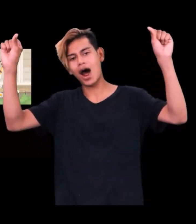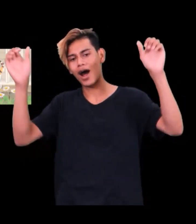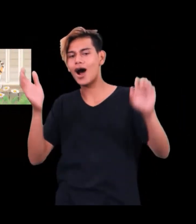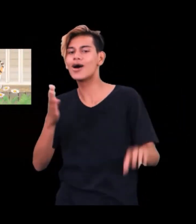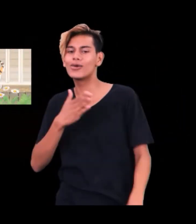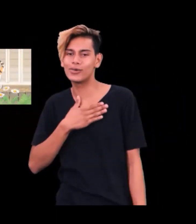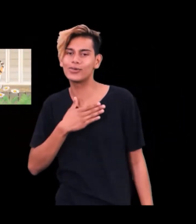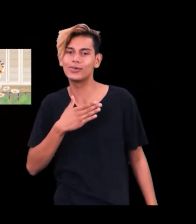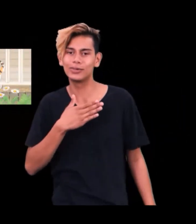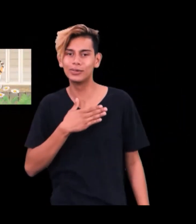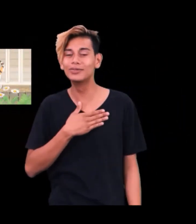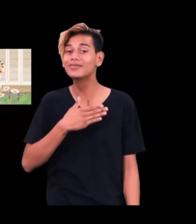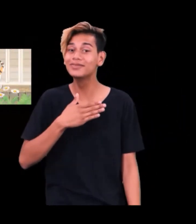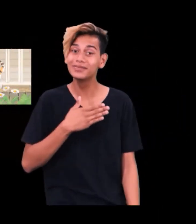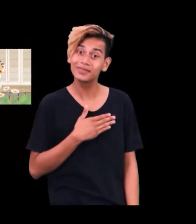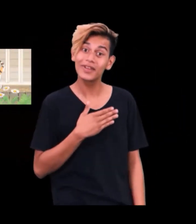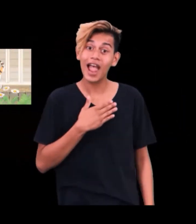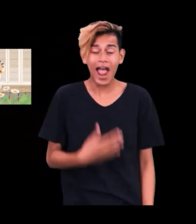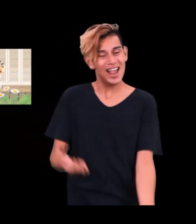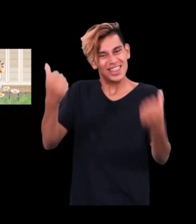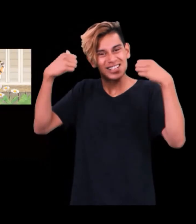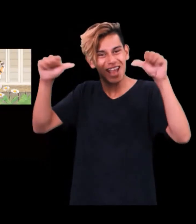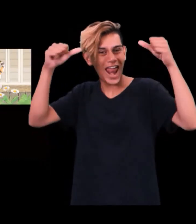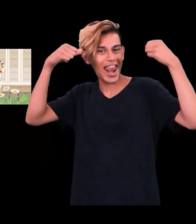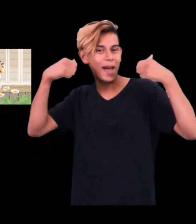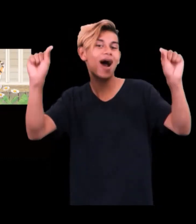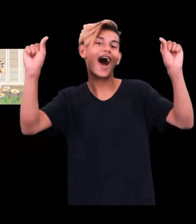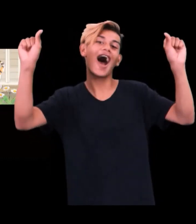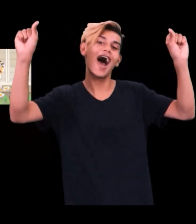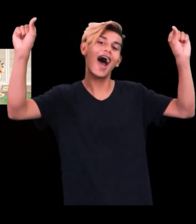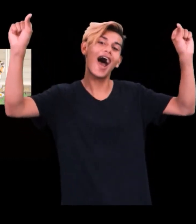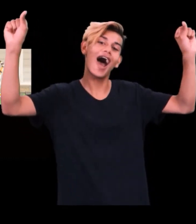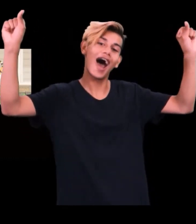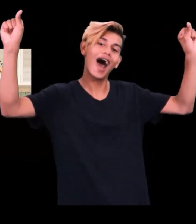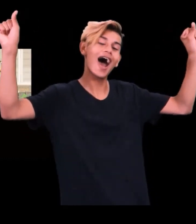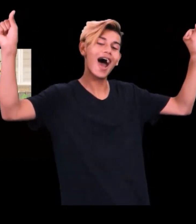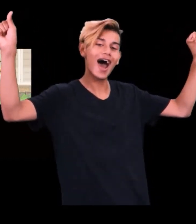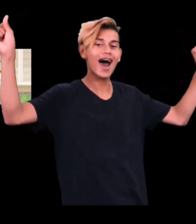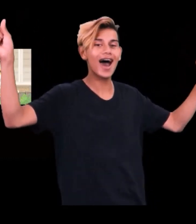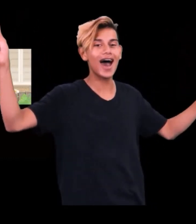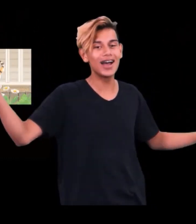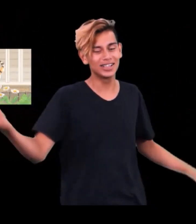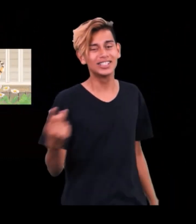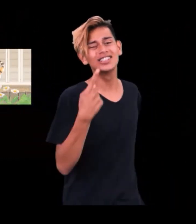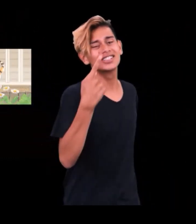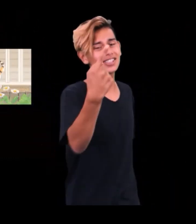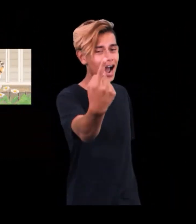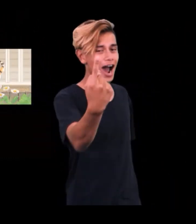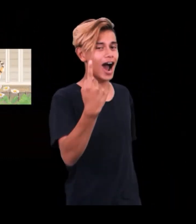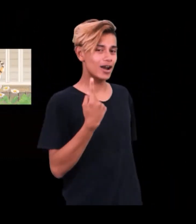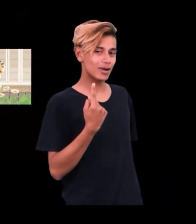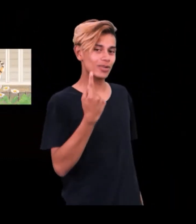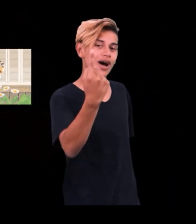aho. Kei te tino pai taua.